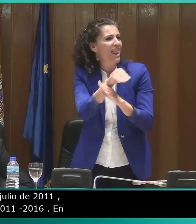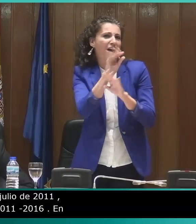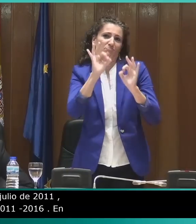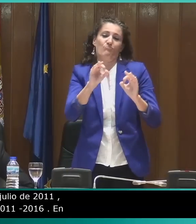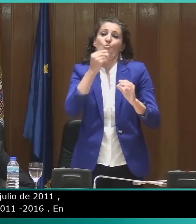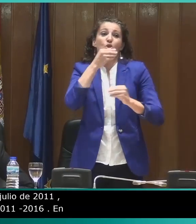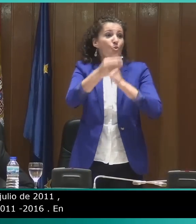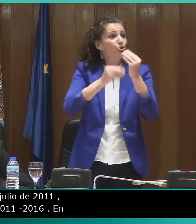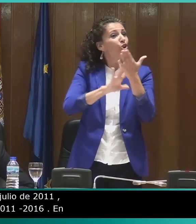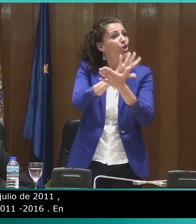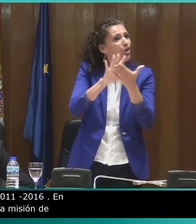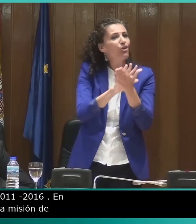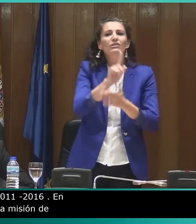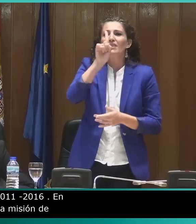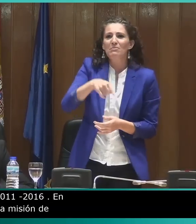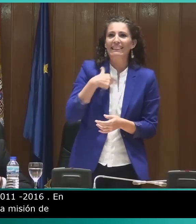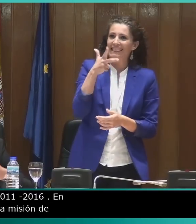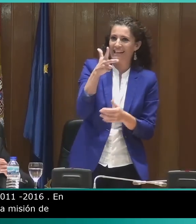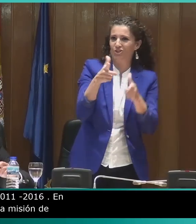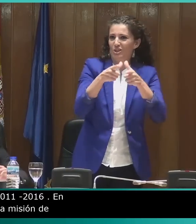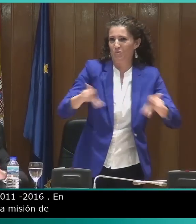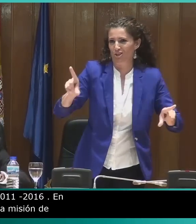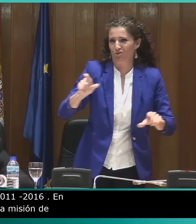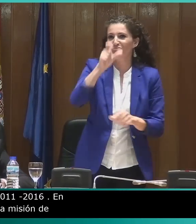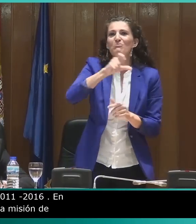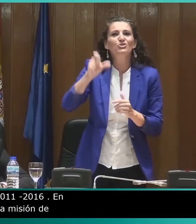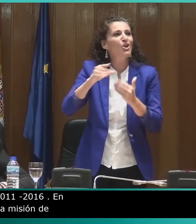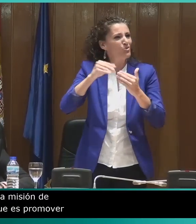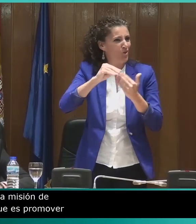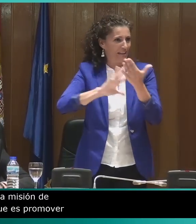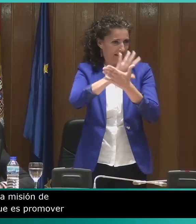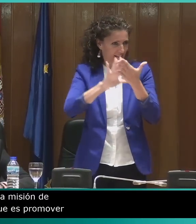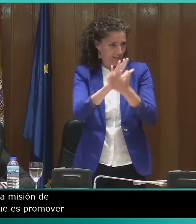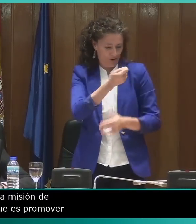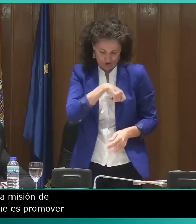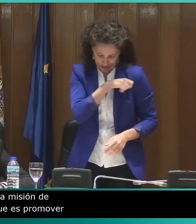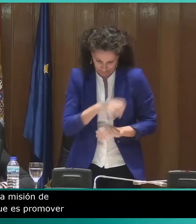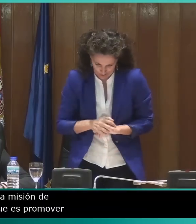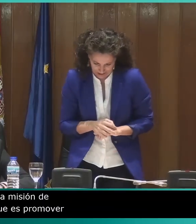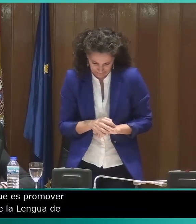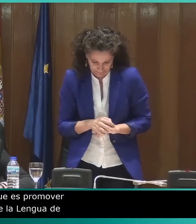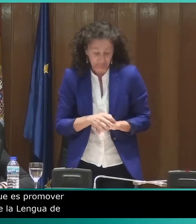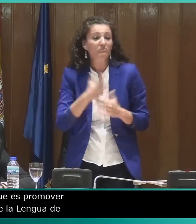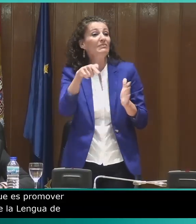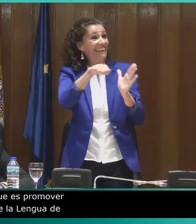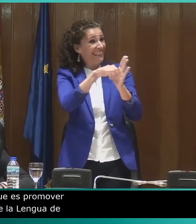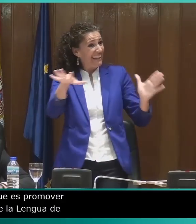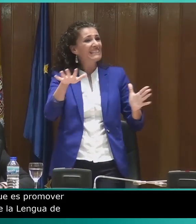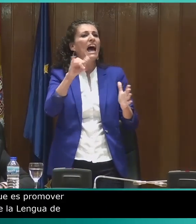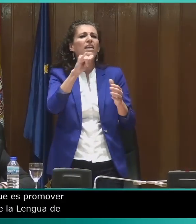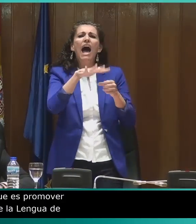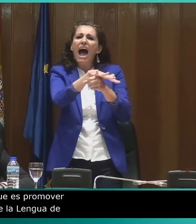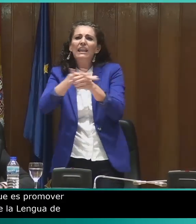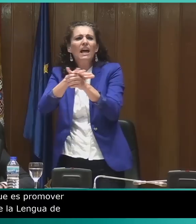constituyéndonos como centro de referencia para velar por el buen uso de la lengua de signos española y de los derechos lingüísticos de las personas usuarias de la misma.